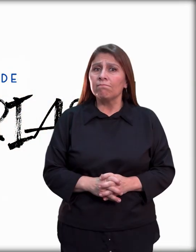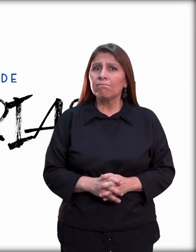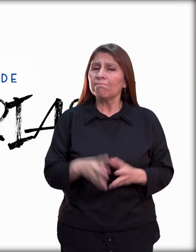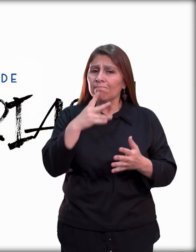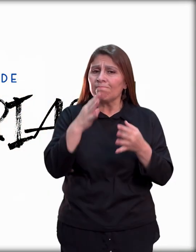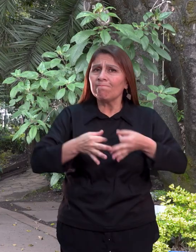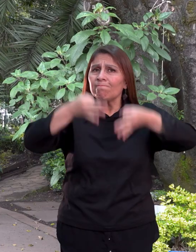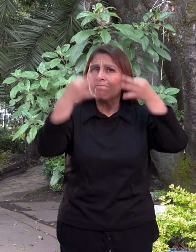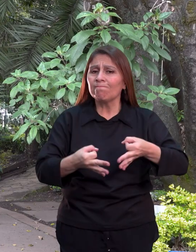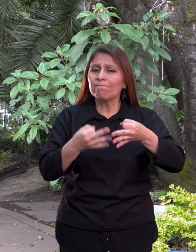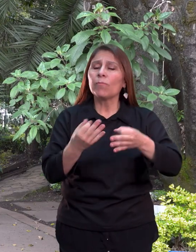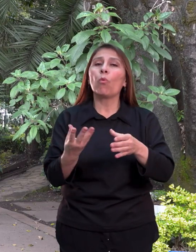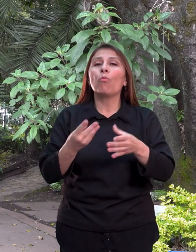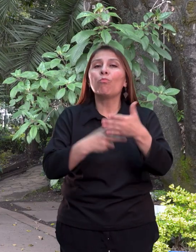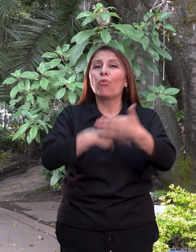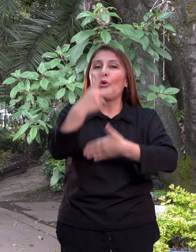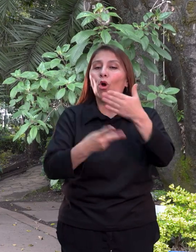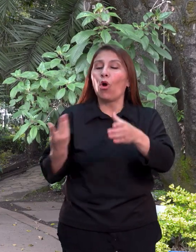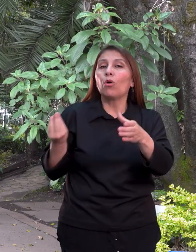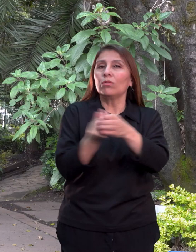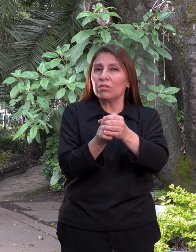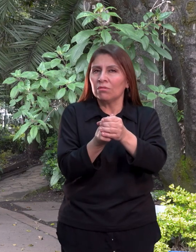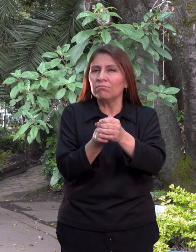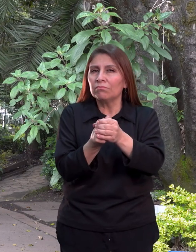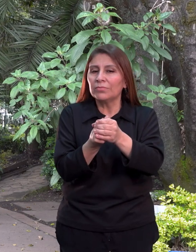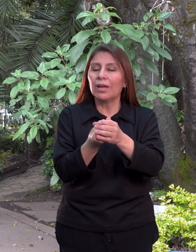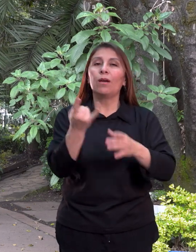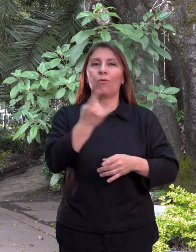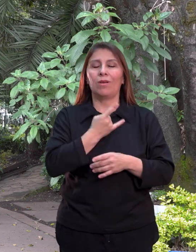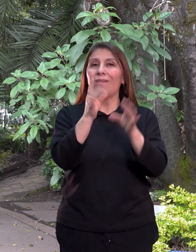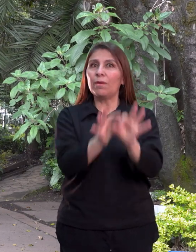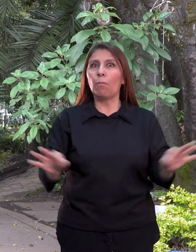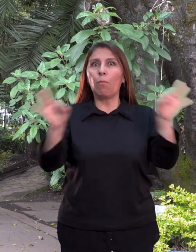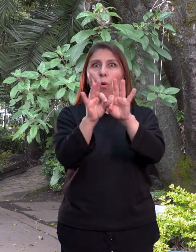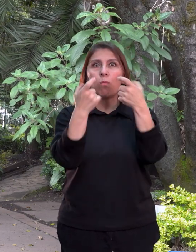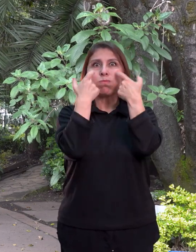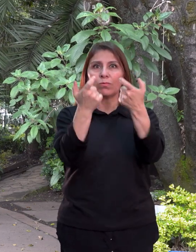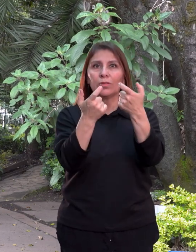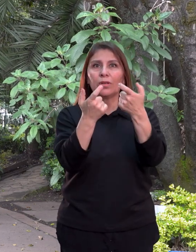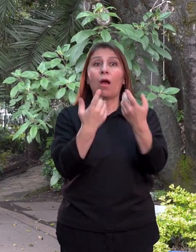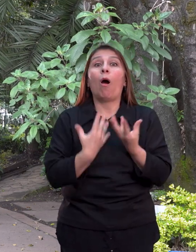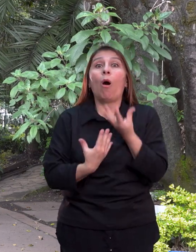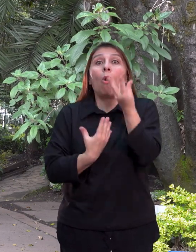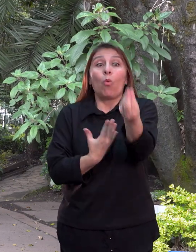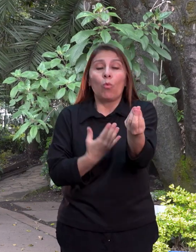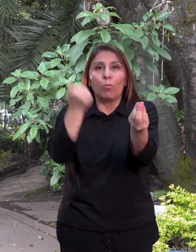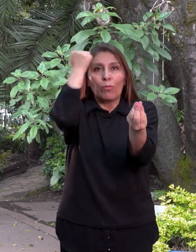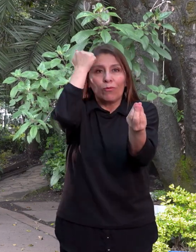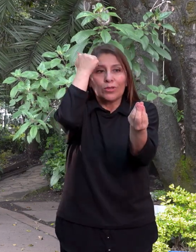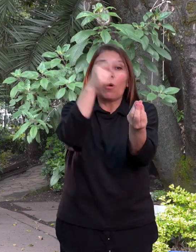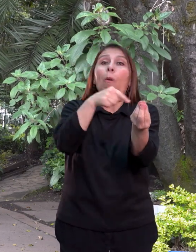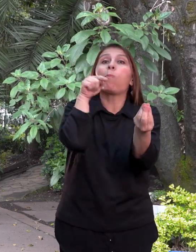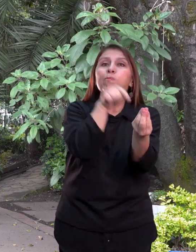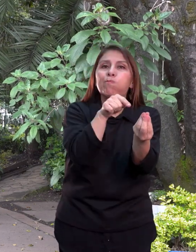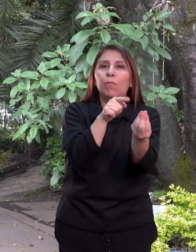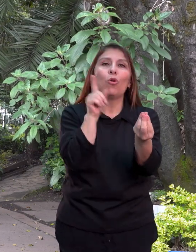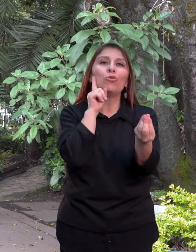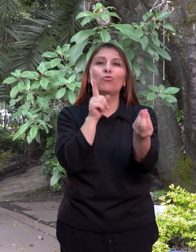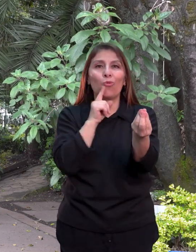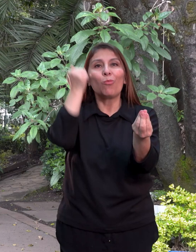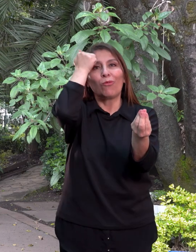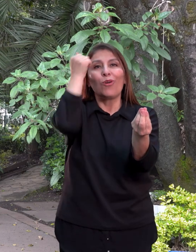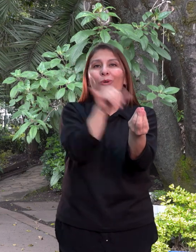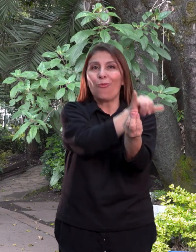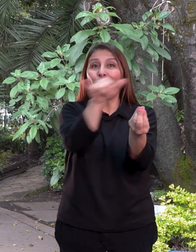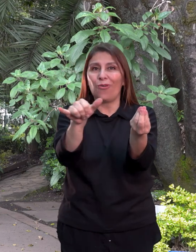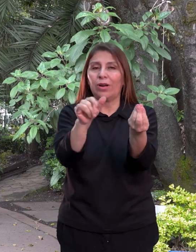Para vivir un verdadero proyecto de inclusión, para la universidad siempre ha sido fundamental contar con docentes sordos en su equipo